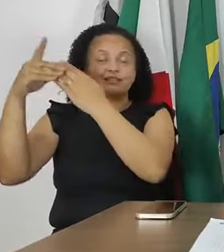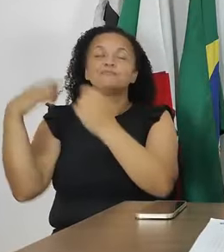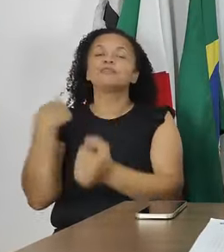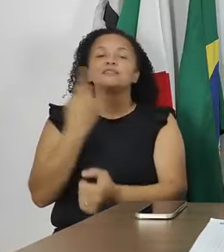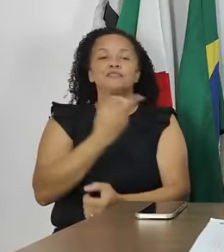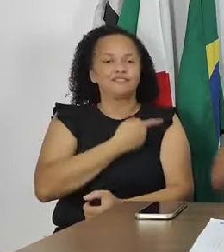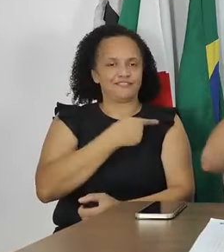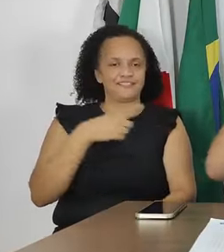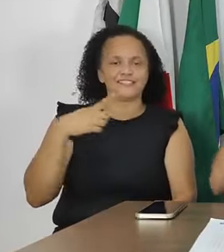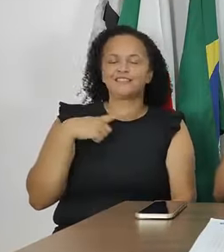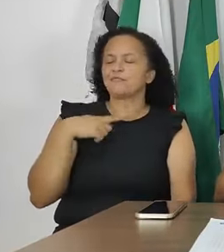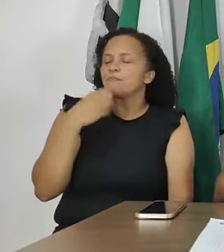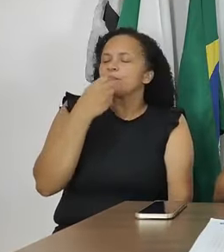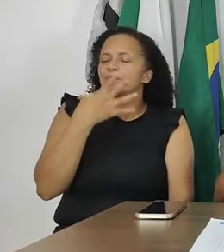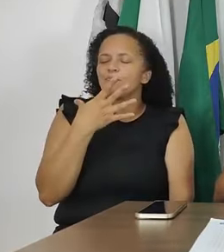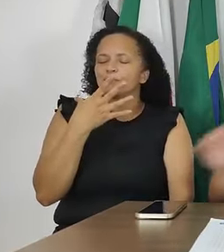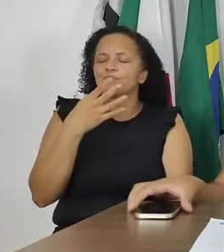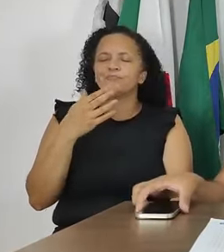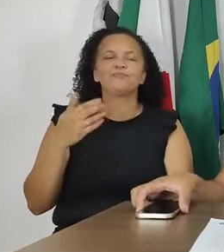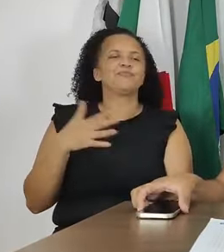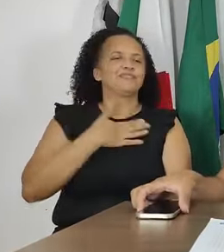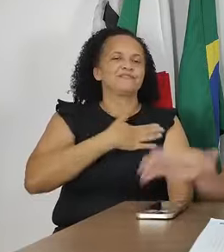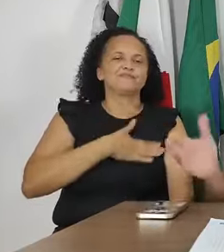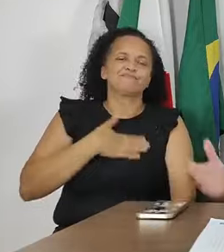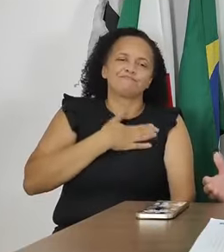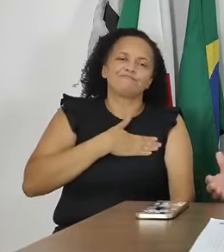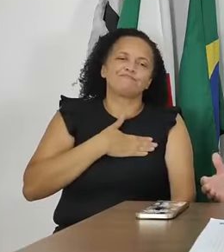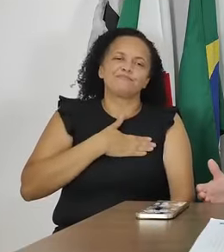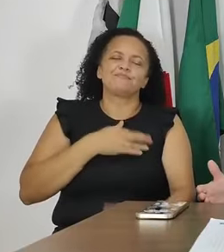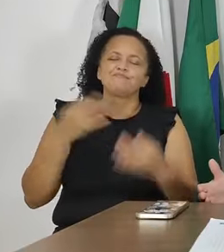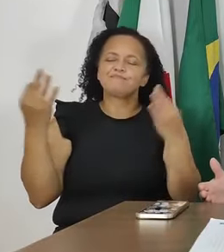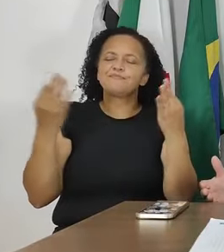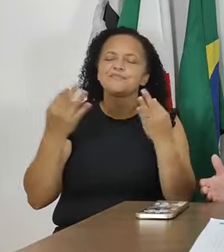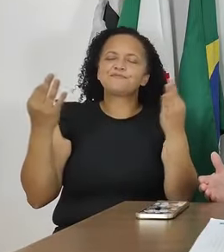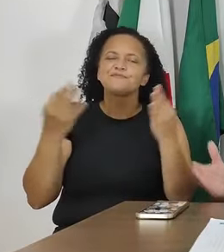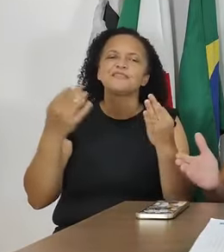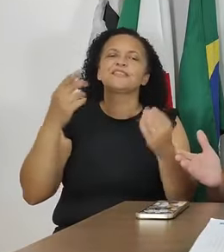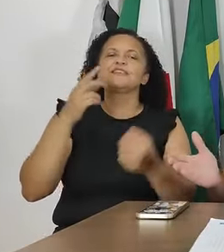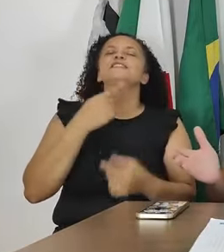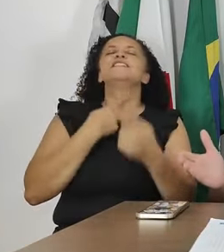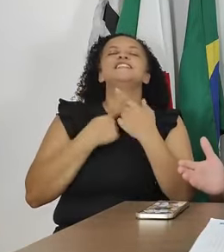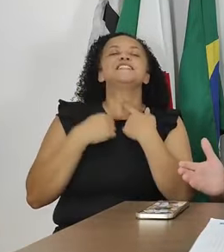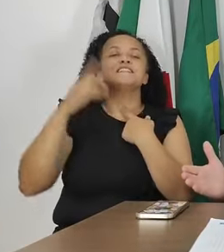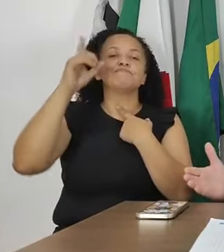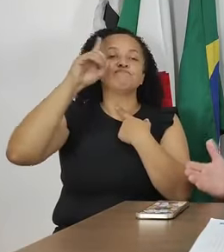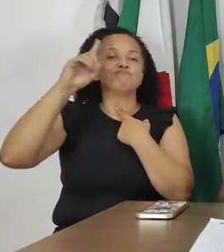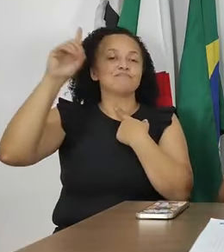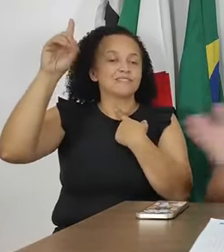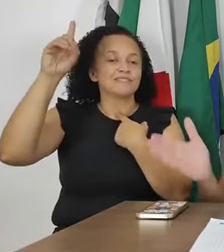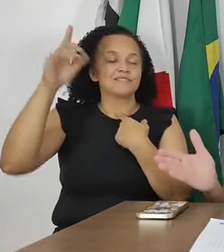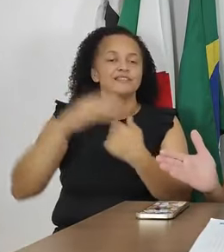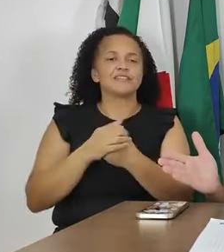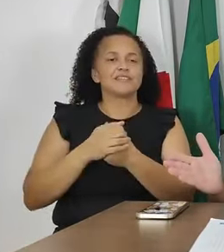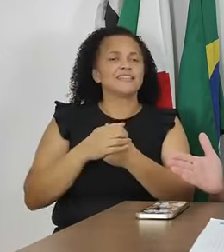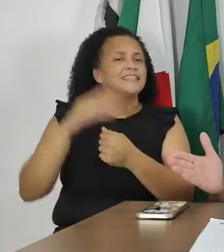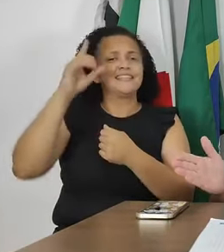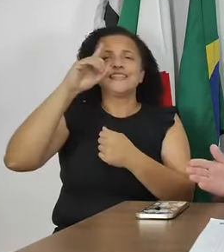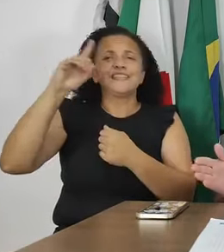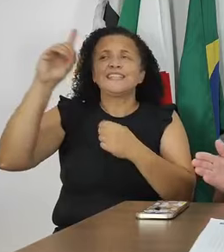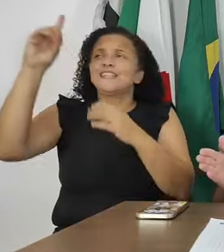boa, agradável e perfeita vontade. Esse é o papel do grande rei. Ele está no controle de todas